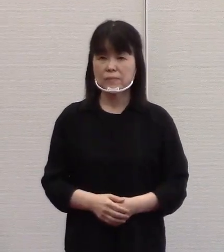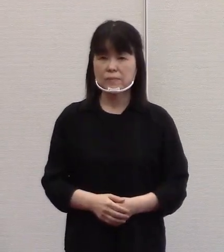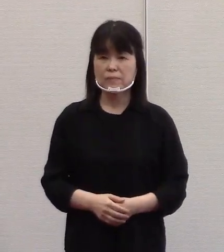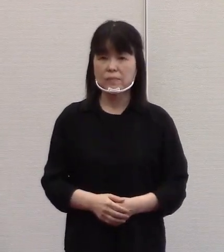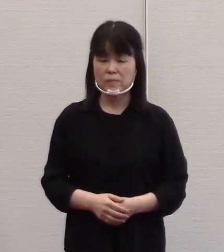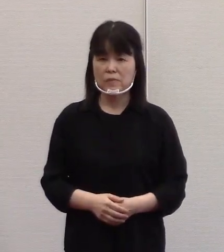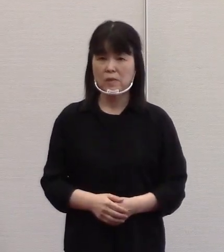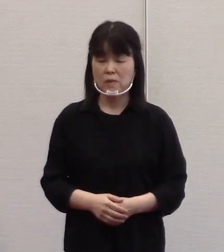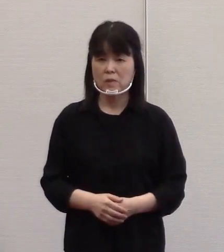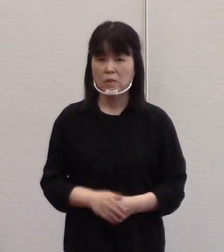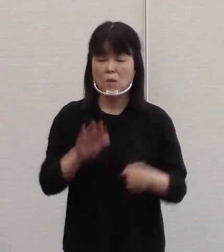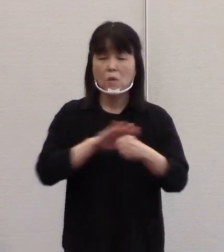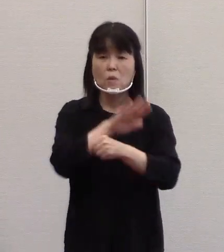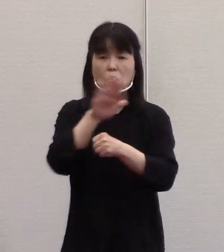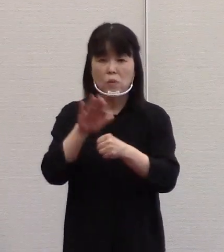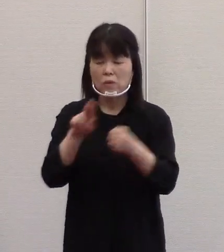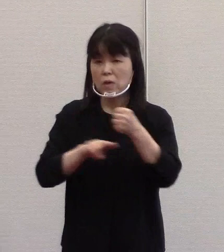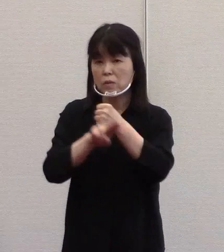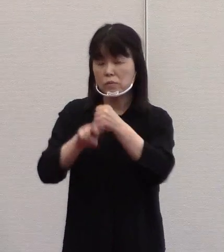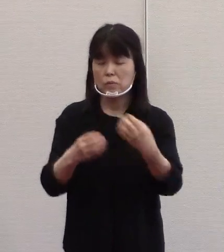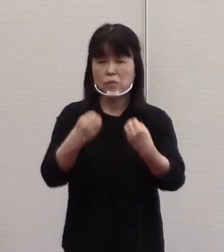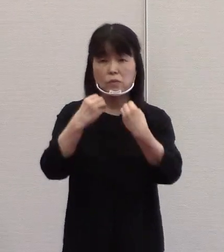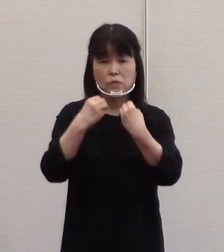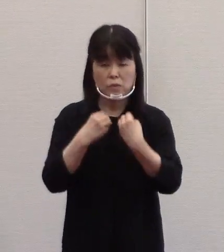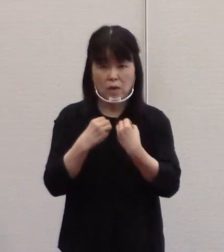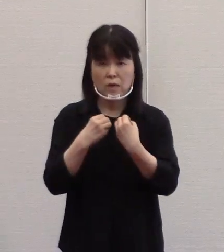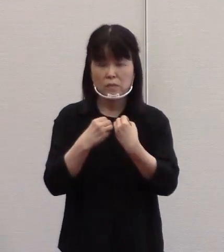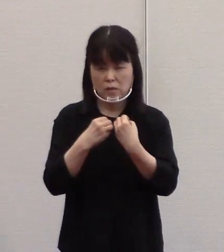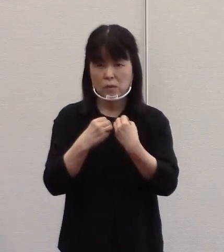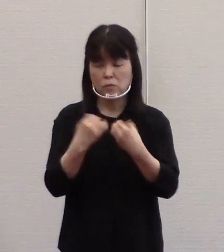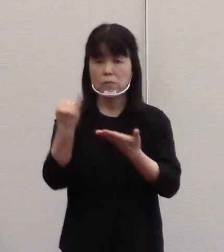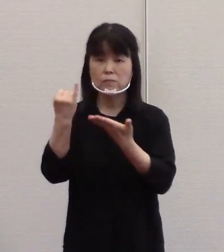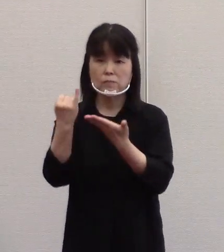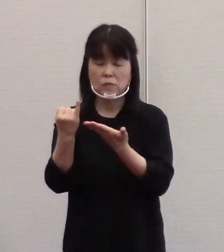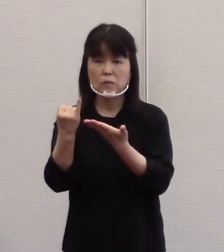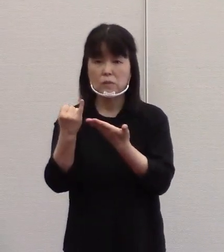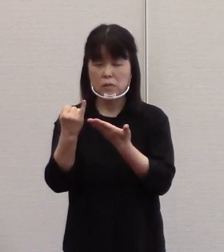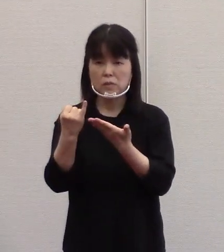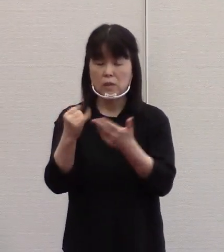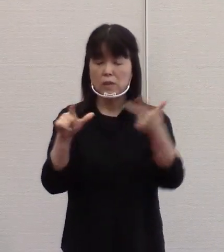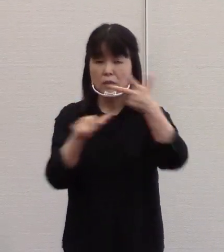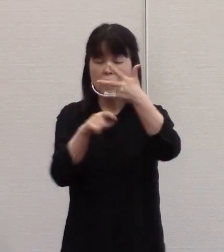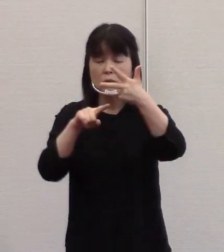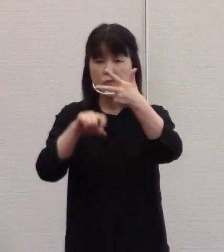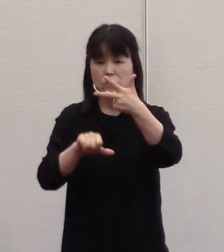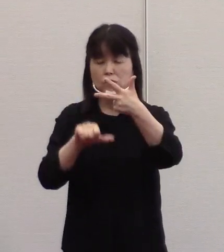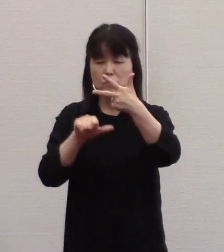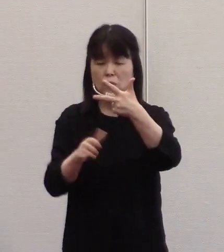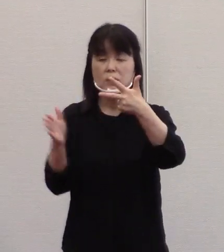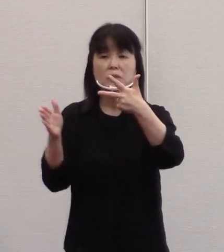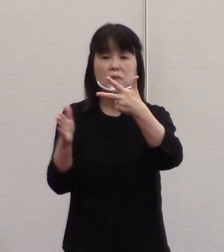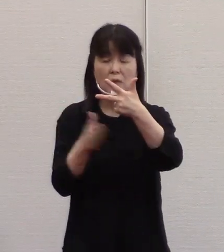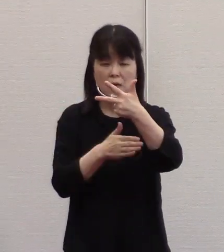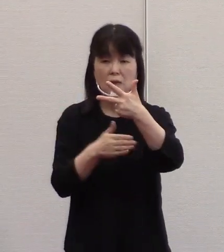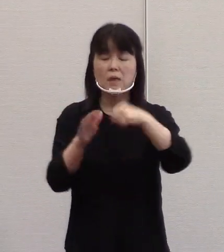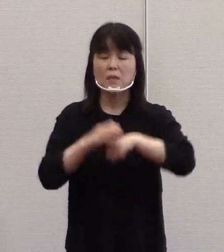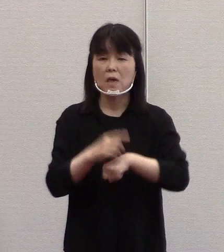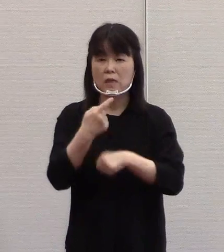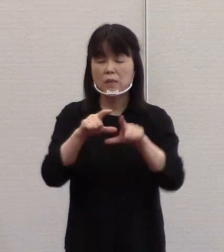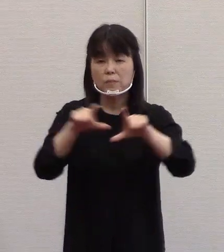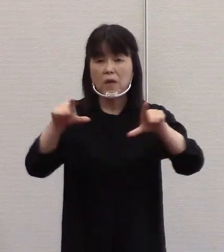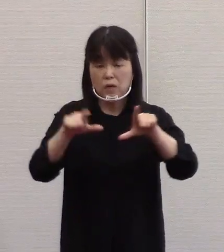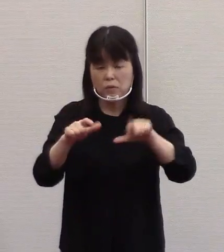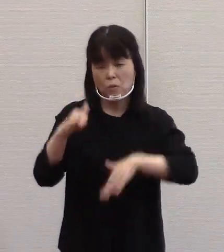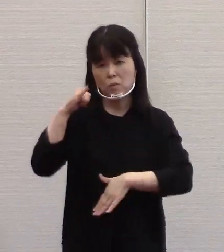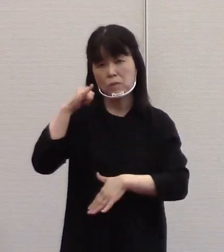新型コロナウイルス感染症の発生によりまして本日7月15日から一般電話相